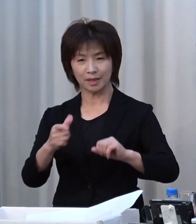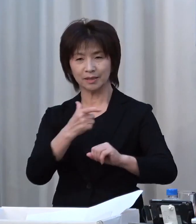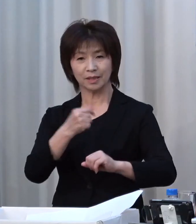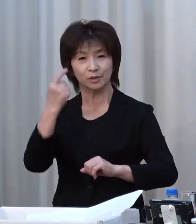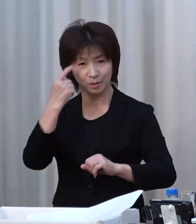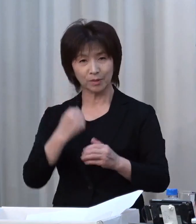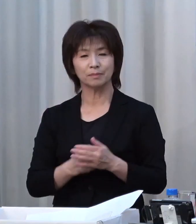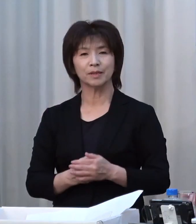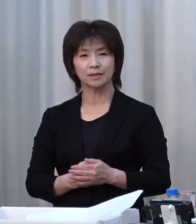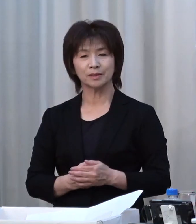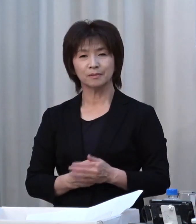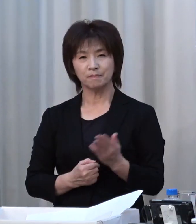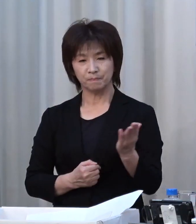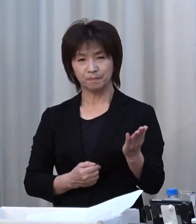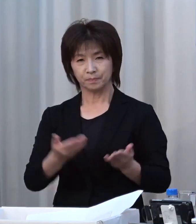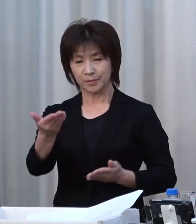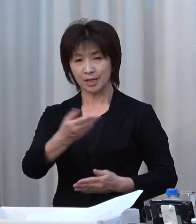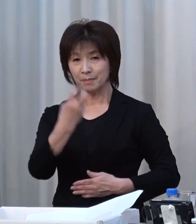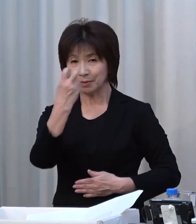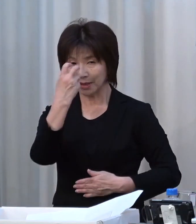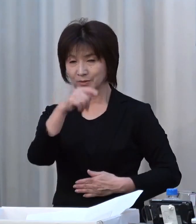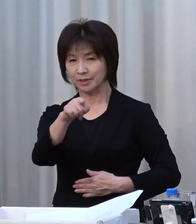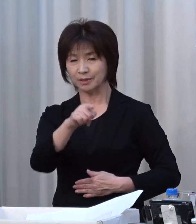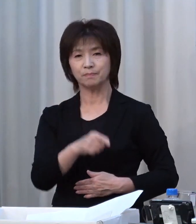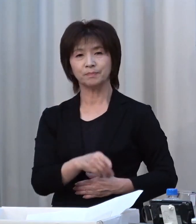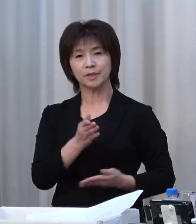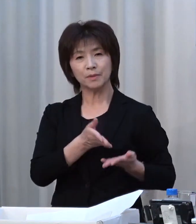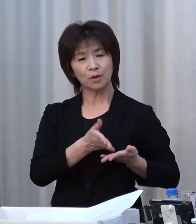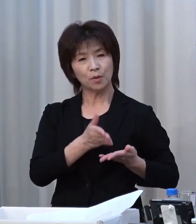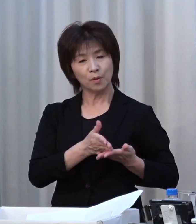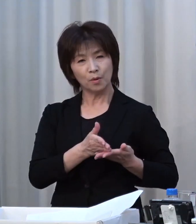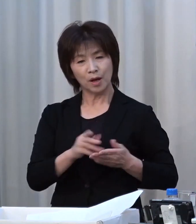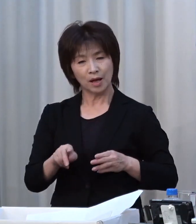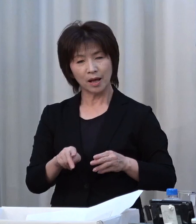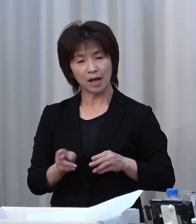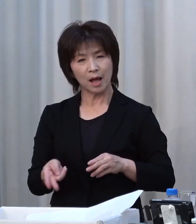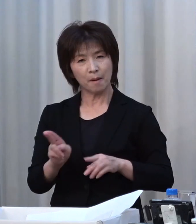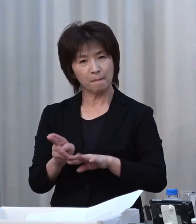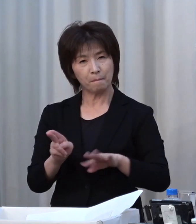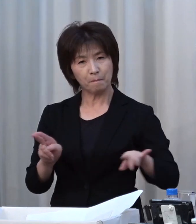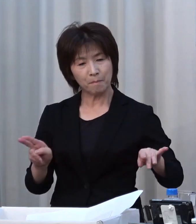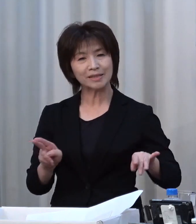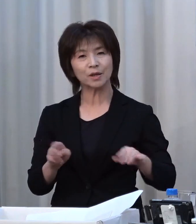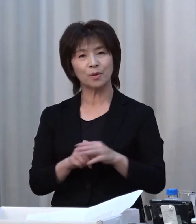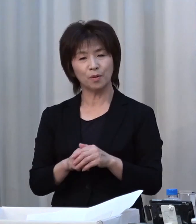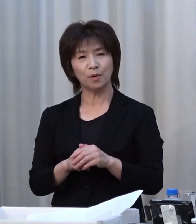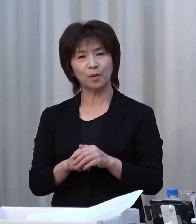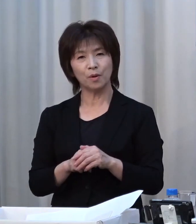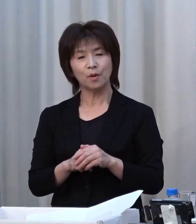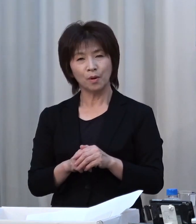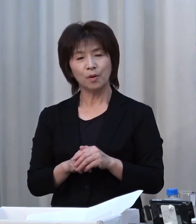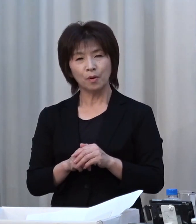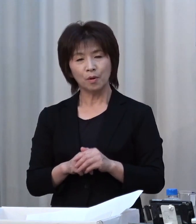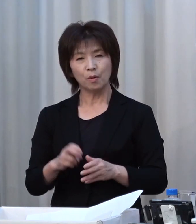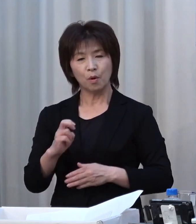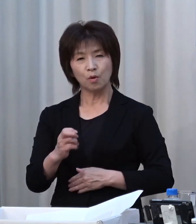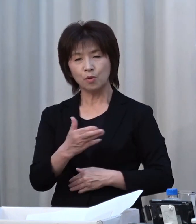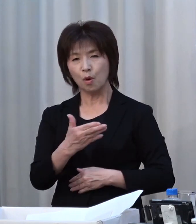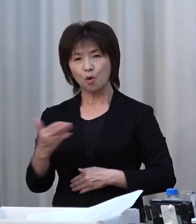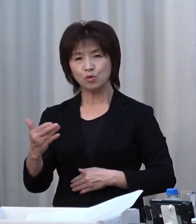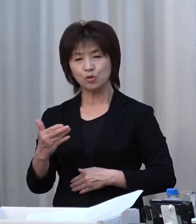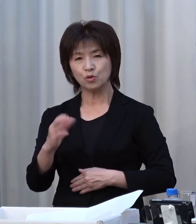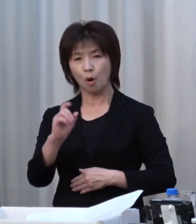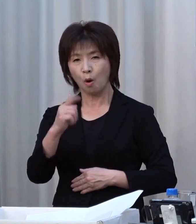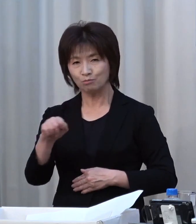。 今の確認ですけど、今の話ですと、そういうパソコンのログオン、ログオフで、今年度入ってからやってるということなので